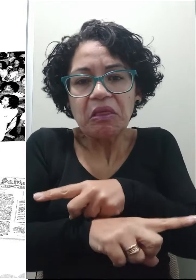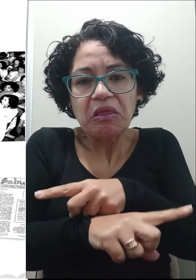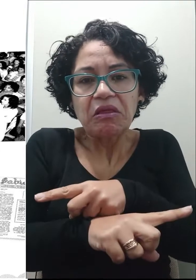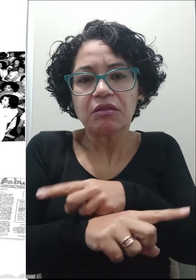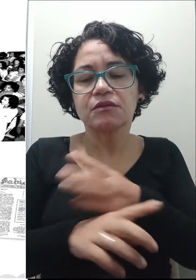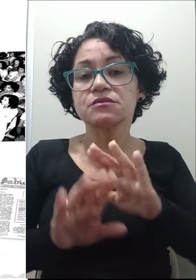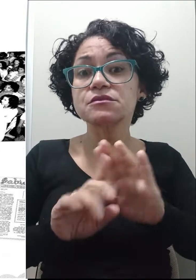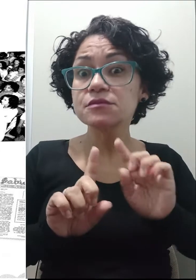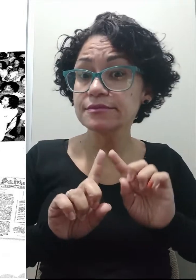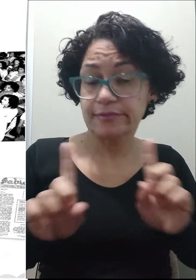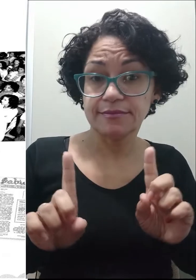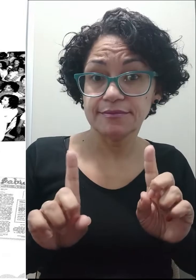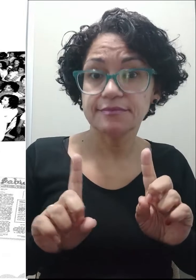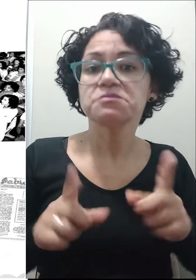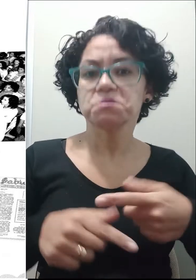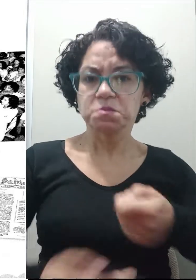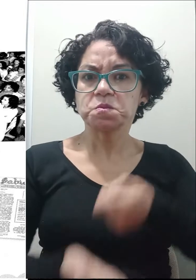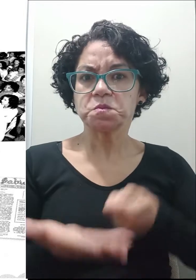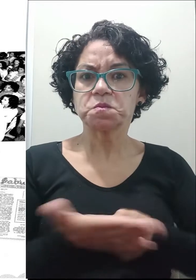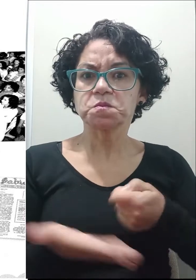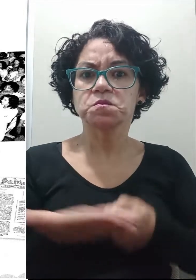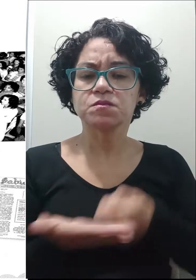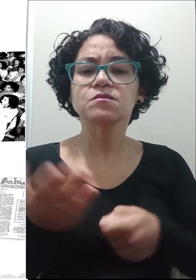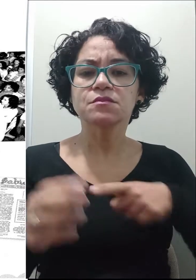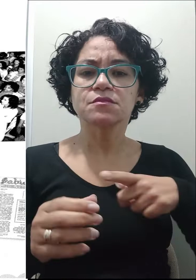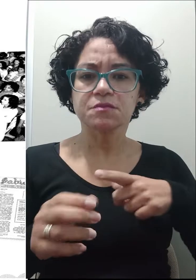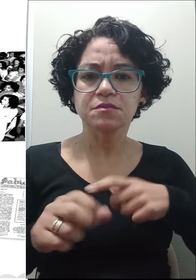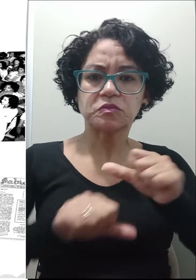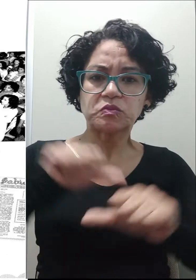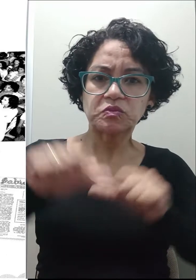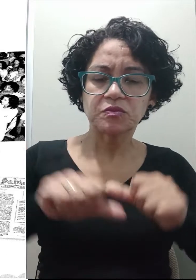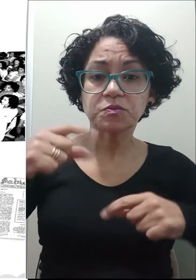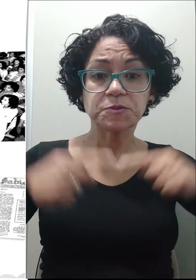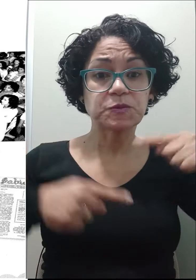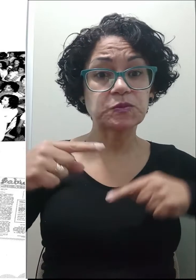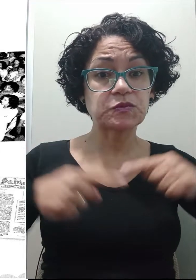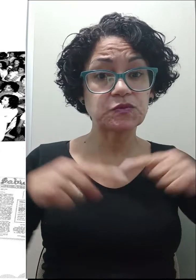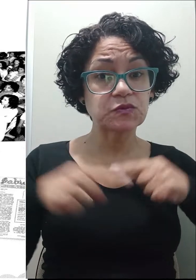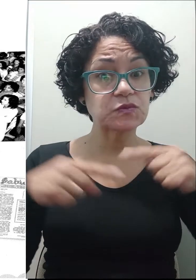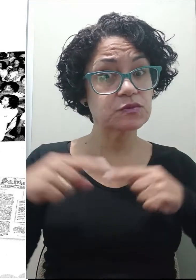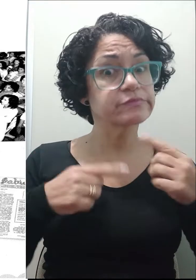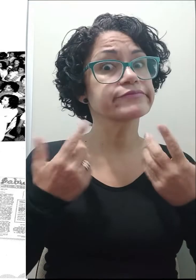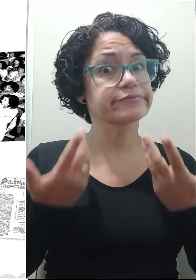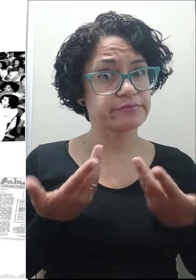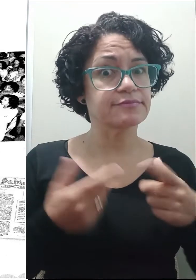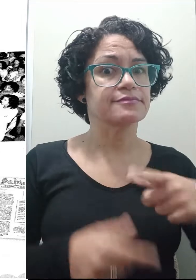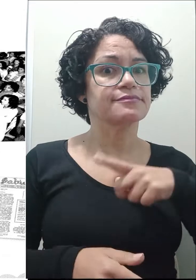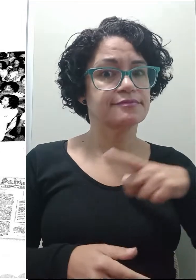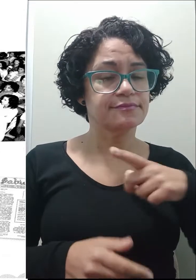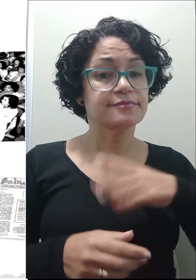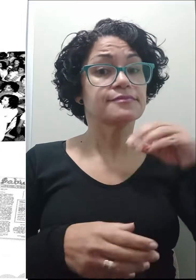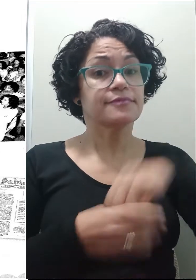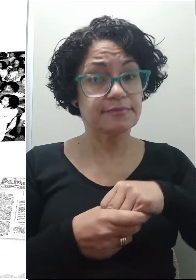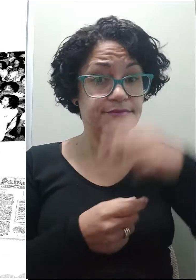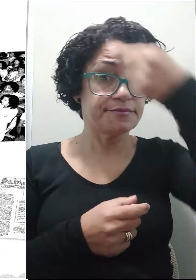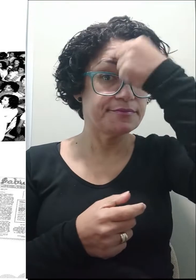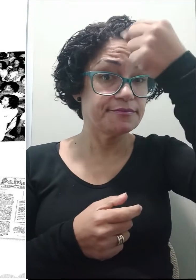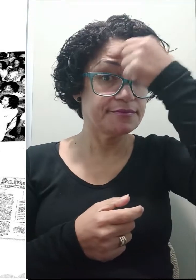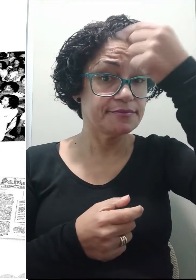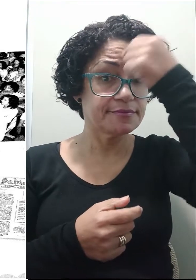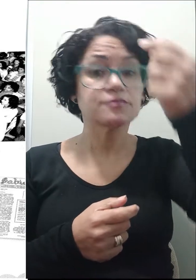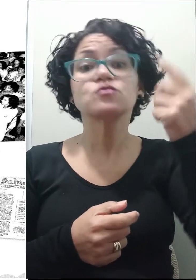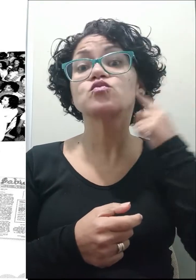aprendizado. Porém, mesmo dessas mudanças e discussões acadêmicas, eram oferecidos